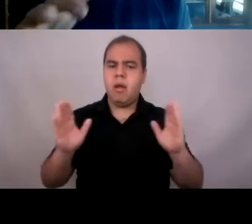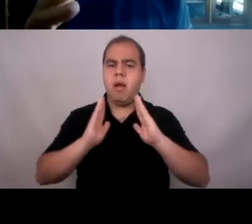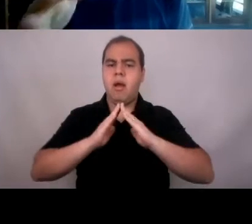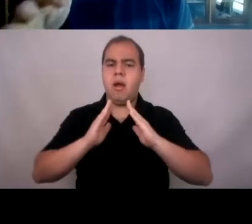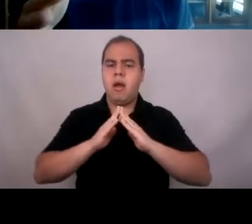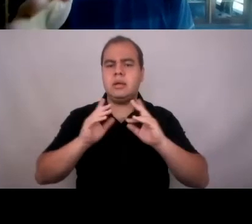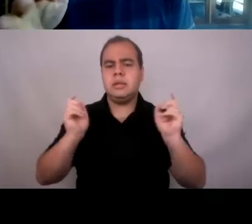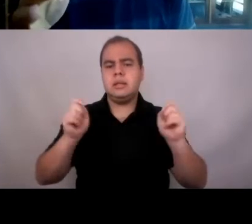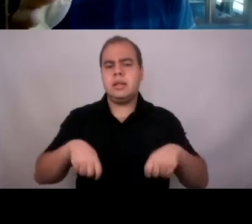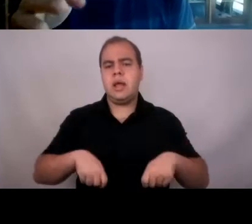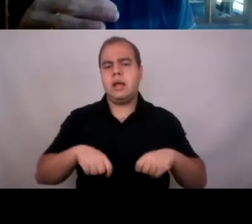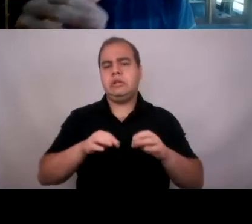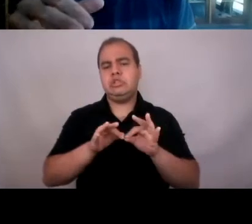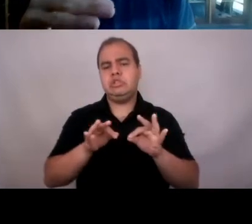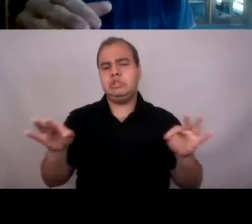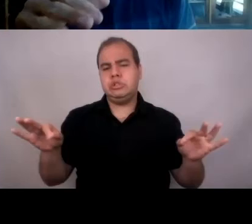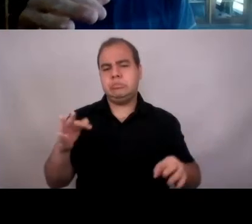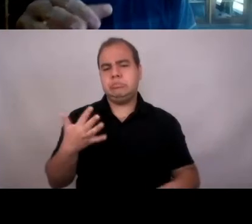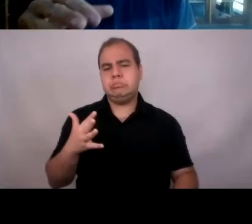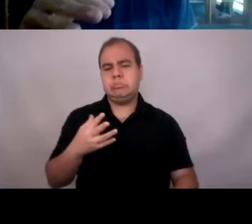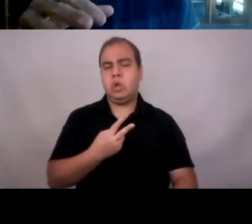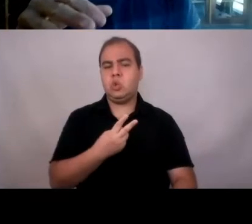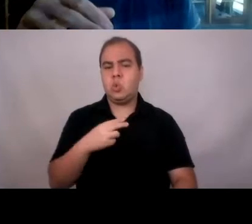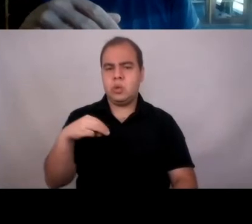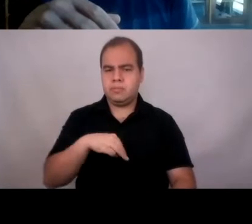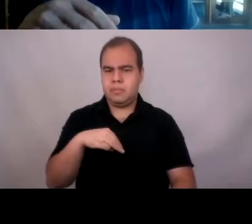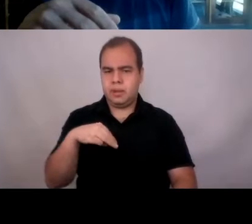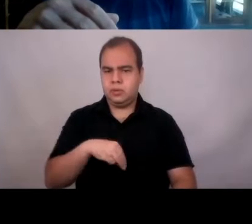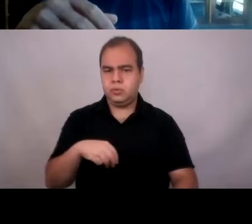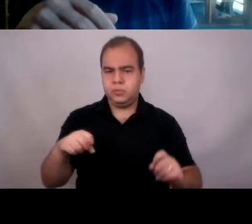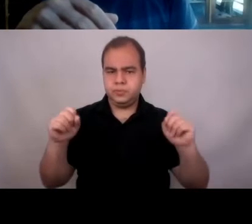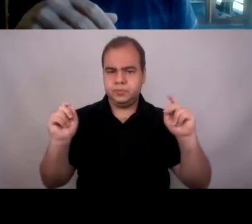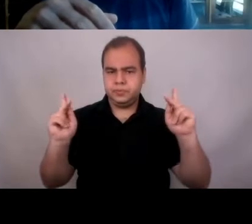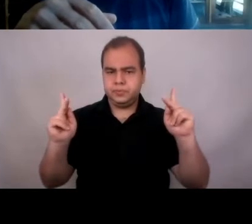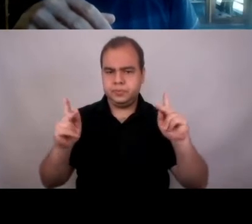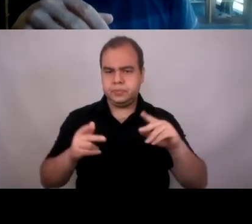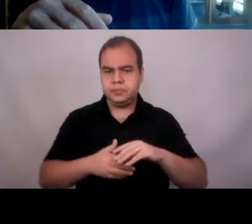com uma distância de mais ou menos 2 metros de distância, tá?